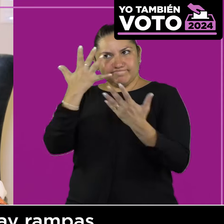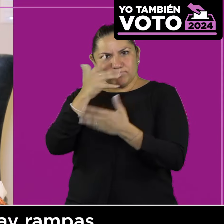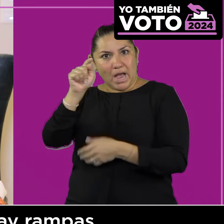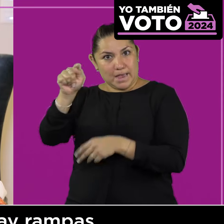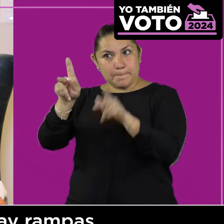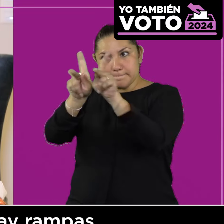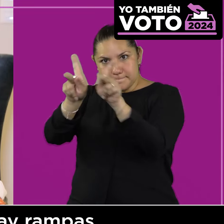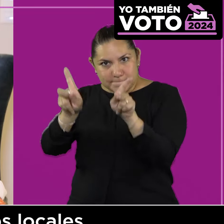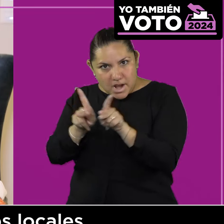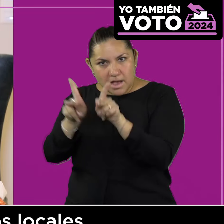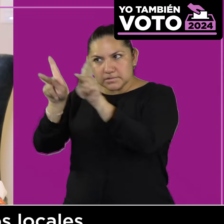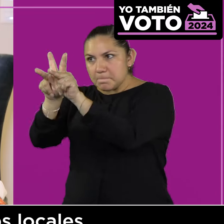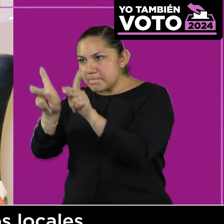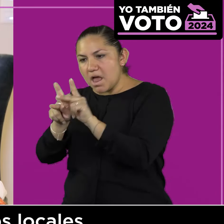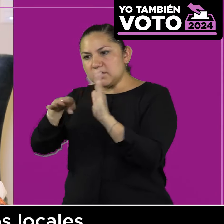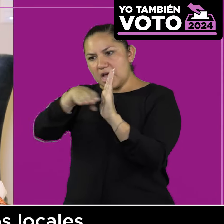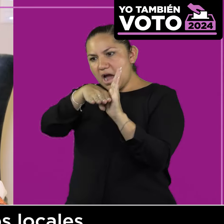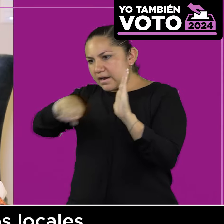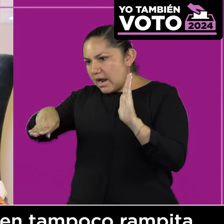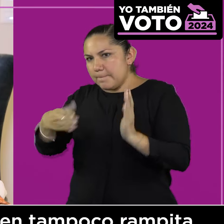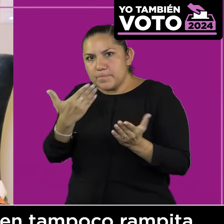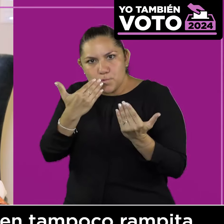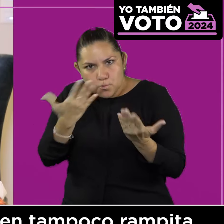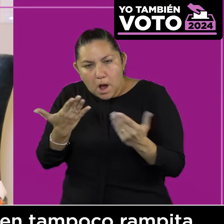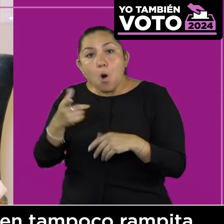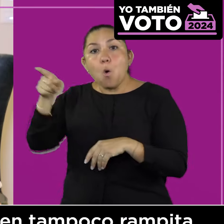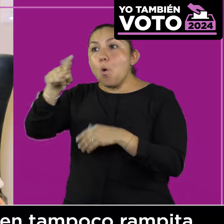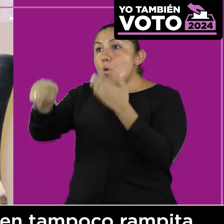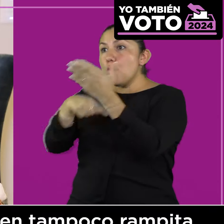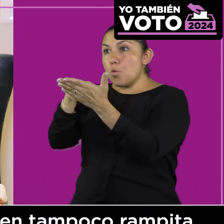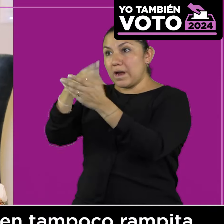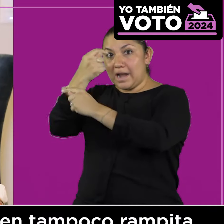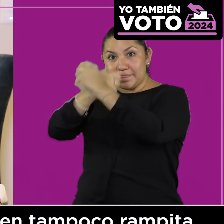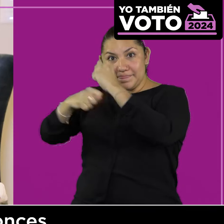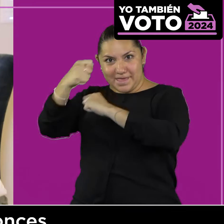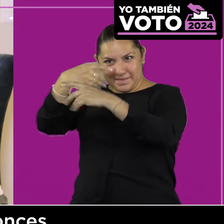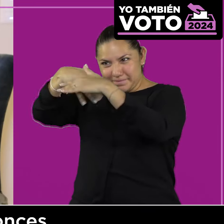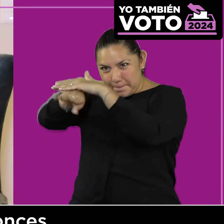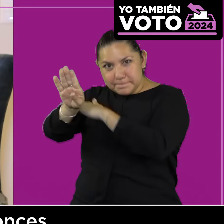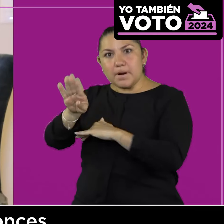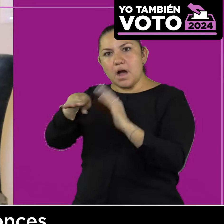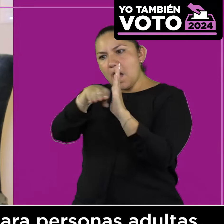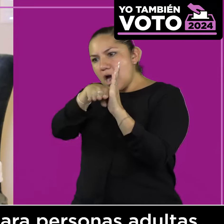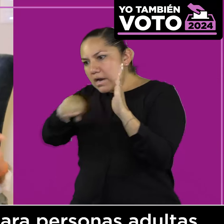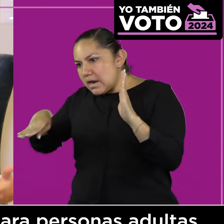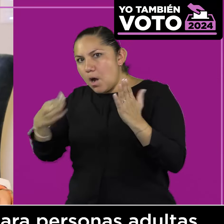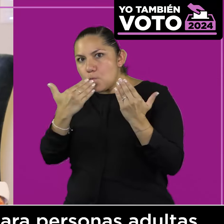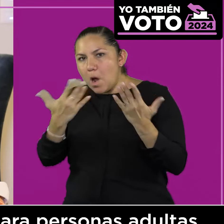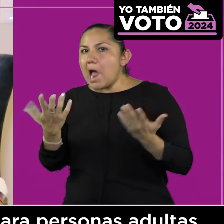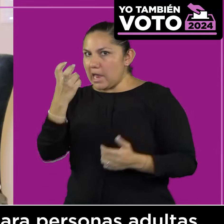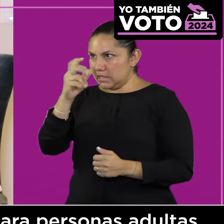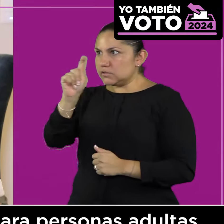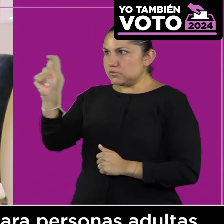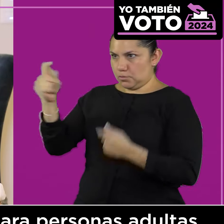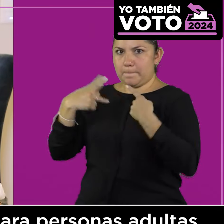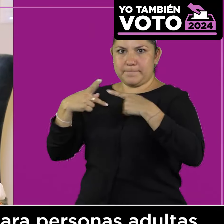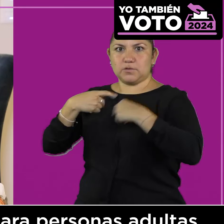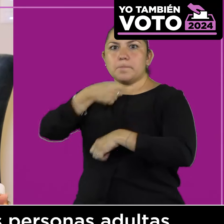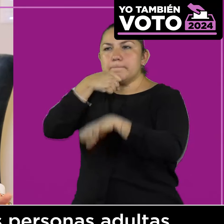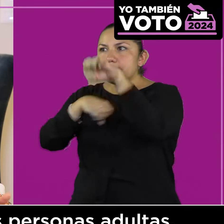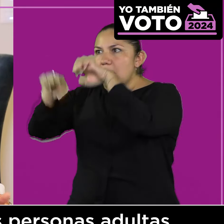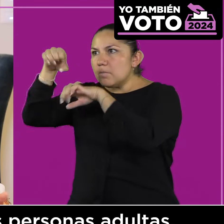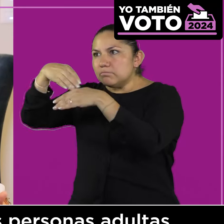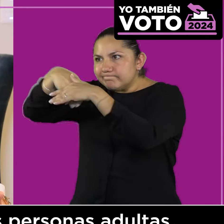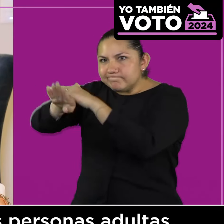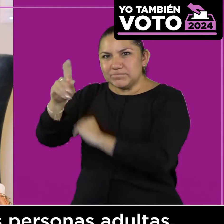ejemplo que no hay rampas o que los locales para entrar no tienen tampoco rampita entonces pues es muy difícil para personas adultas